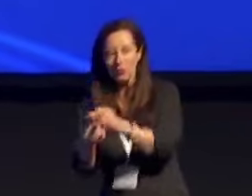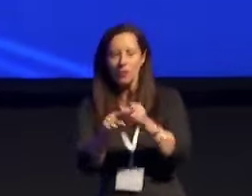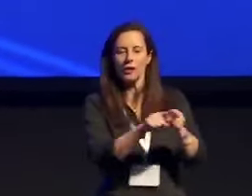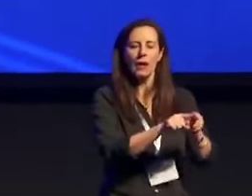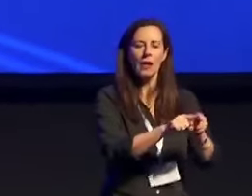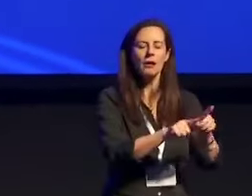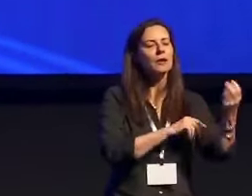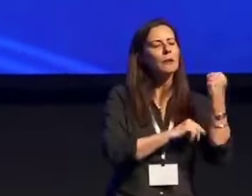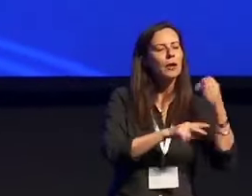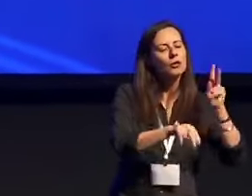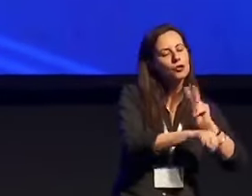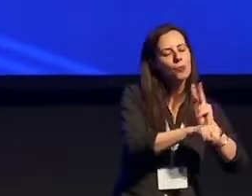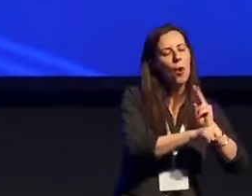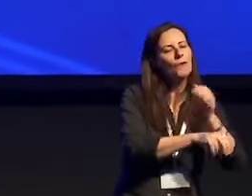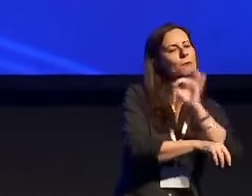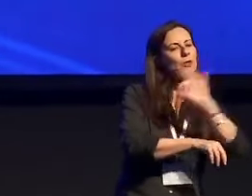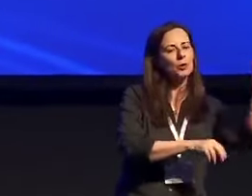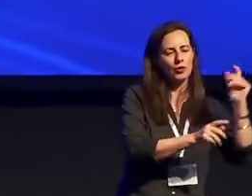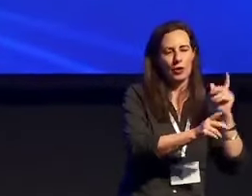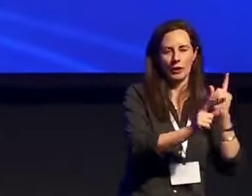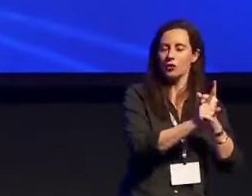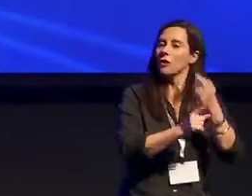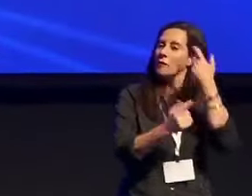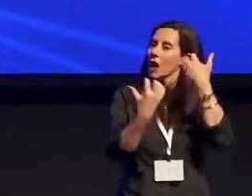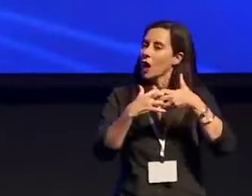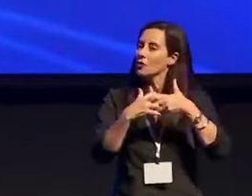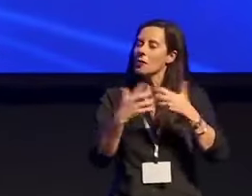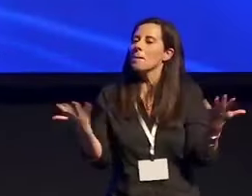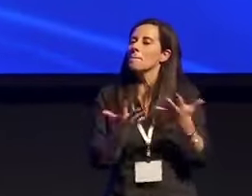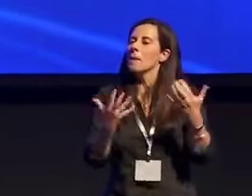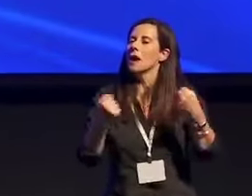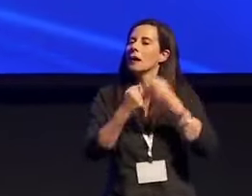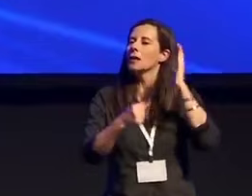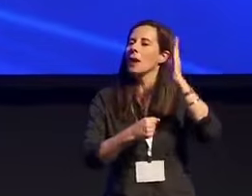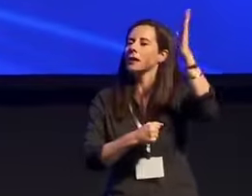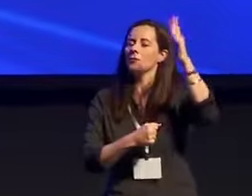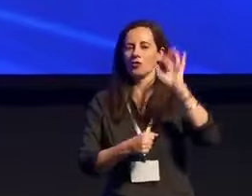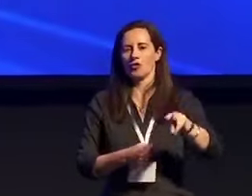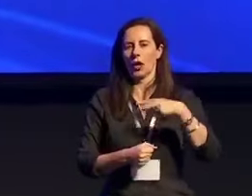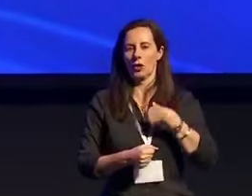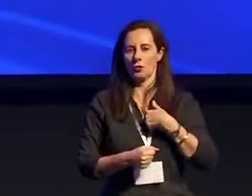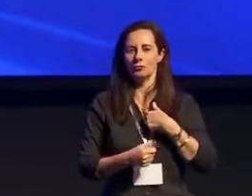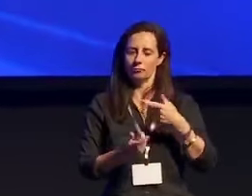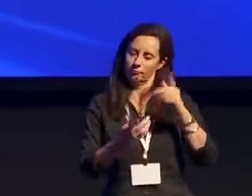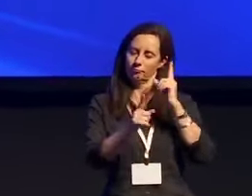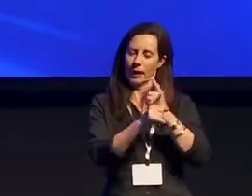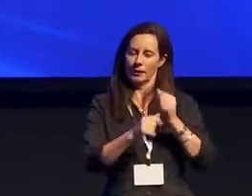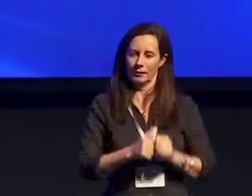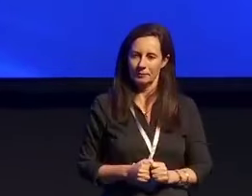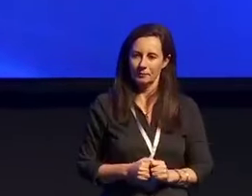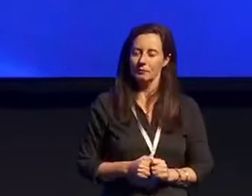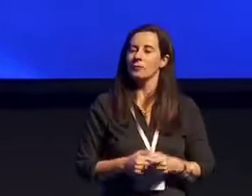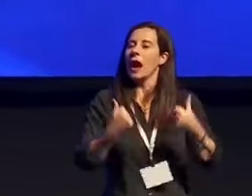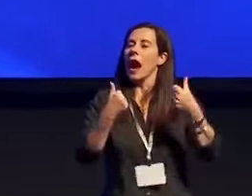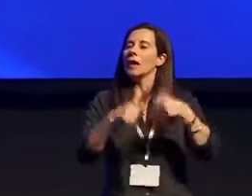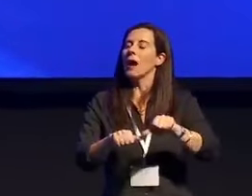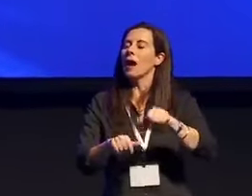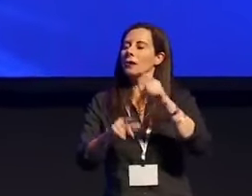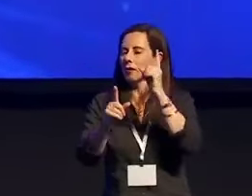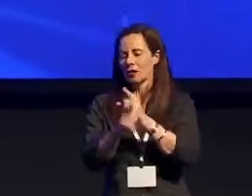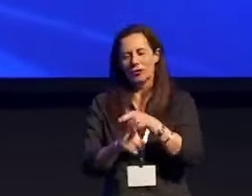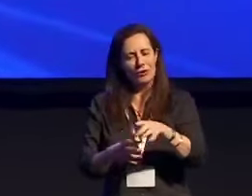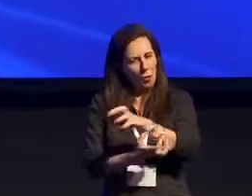לעבר תחזוקה מתמשכת ומצוינות, וחשיבה על מה האתגרים העתידיים שלפנינו הנגשת העתיד. הטמעת ההנגשה